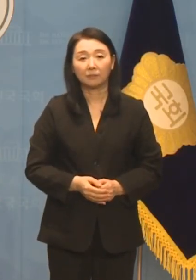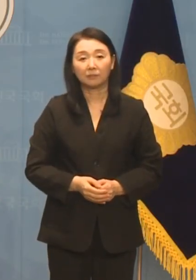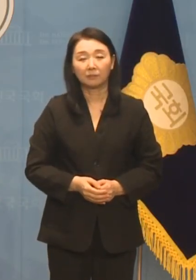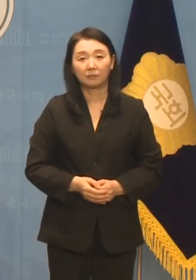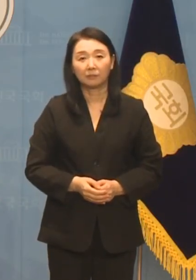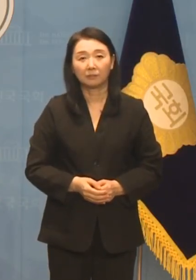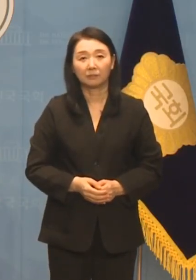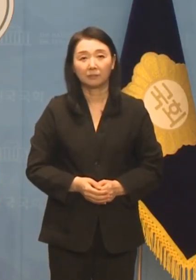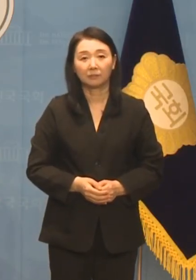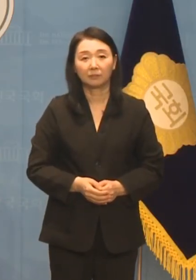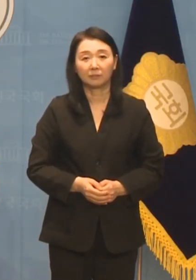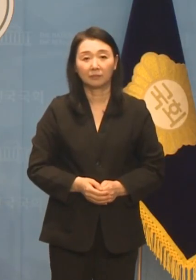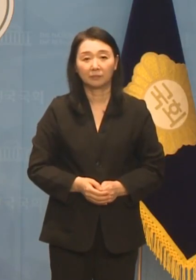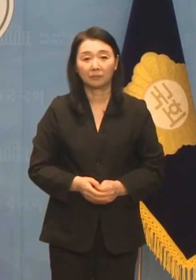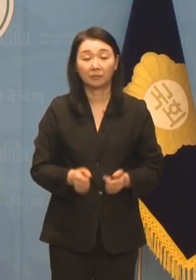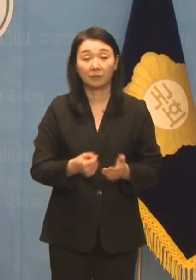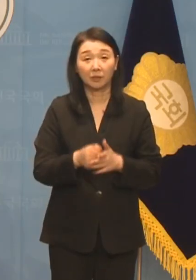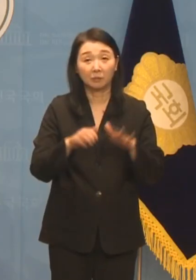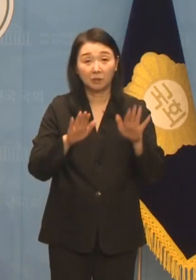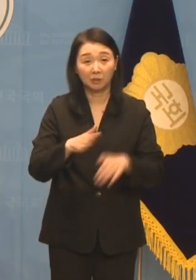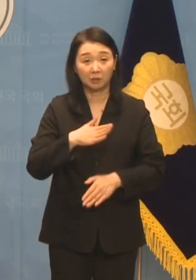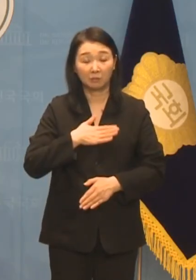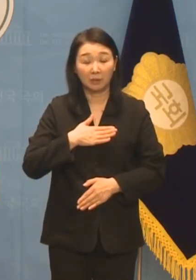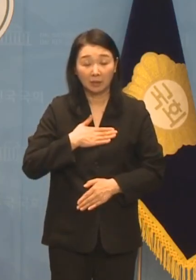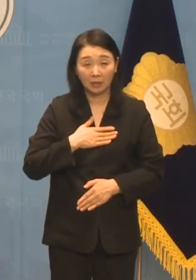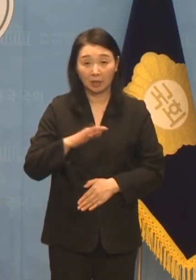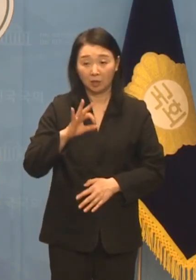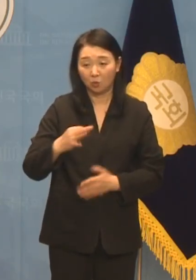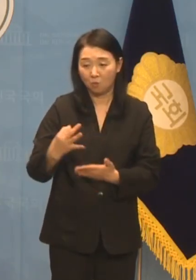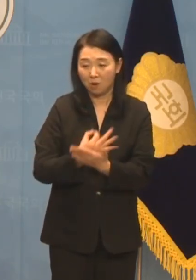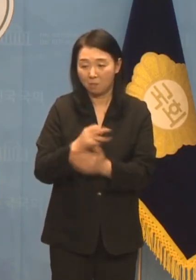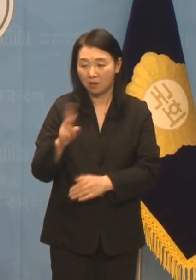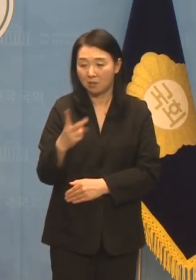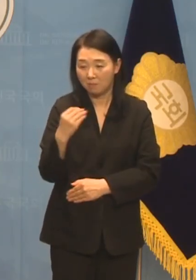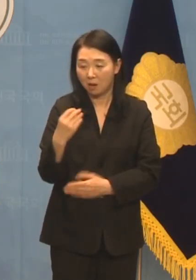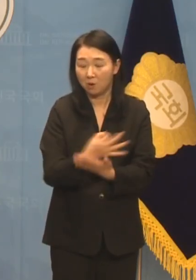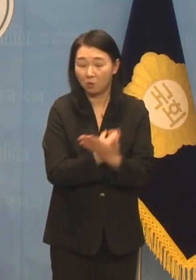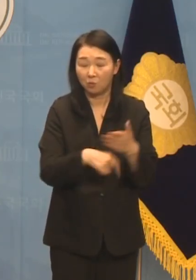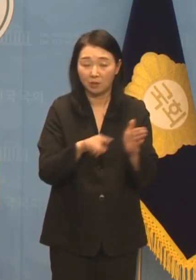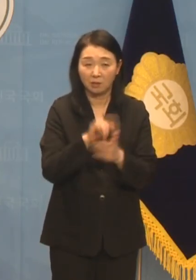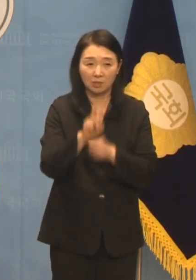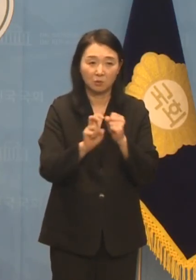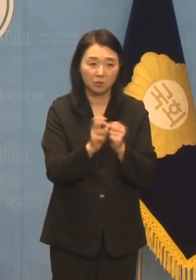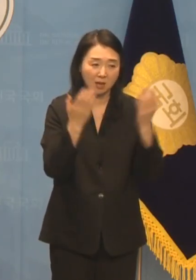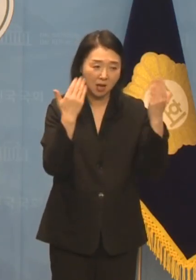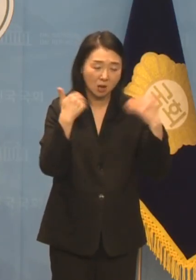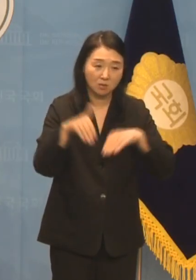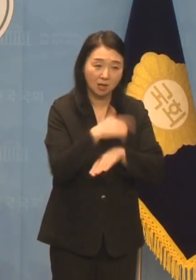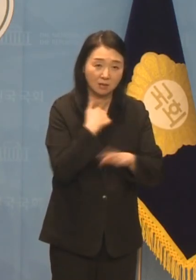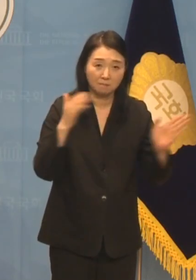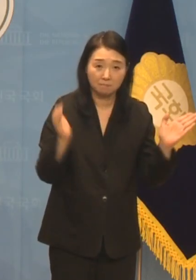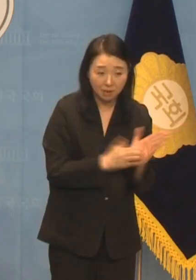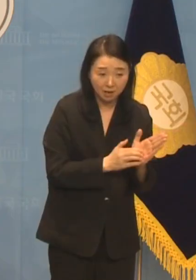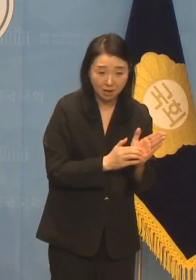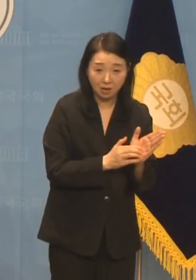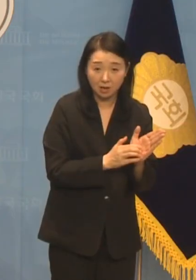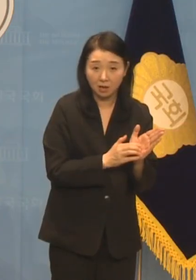그러니 내가 200 벌려고 20년 동안 학교 다닌 건가? 라고